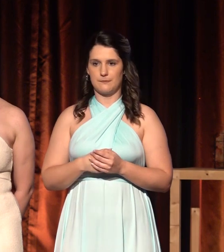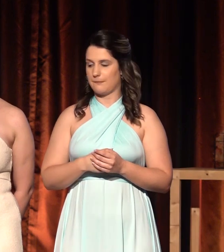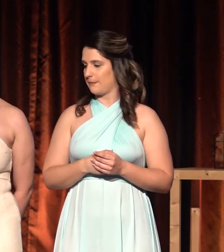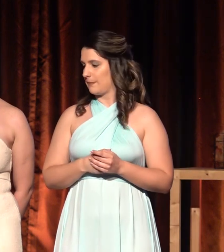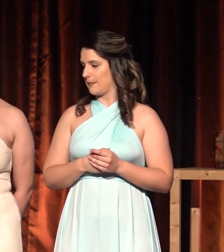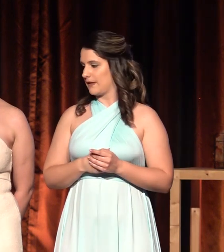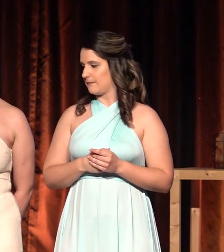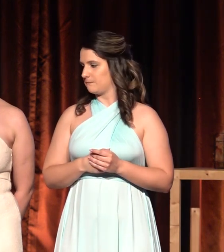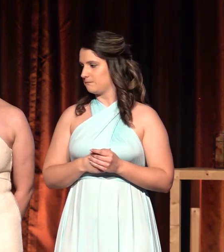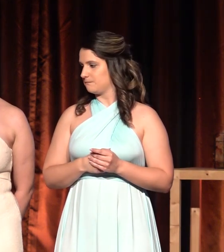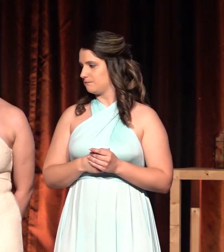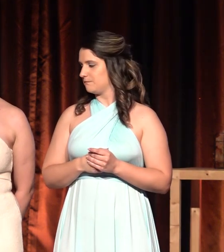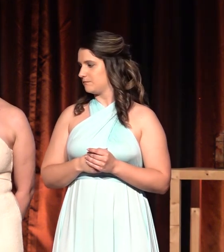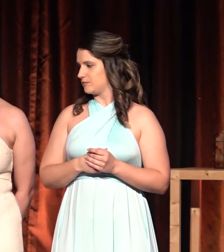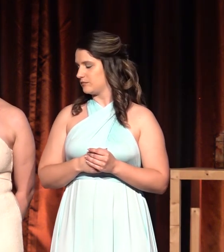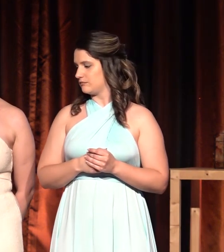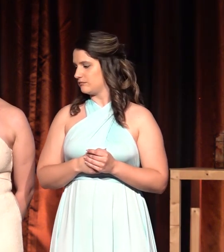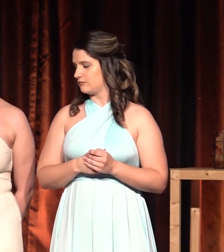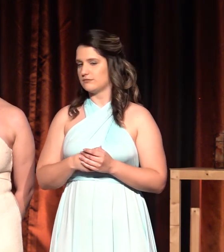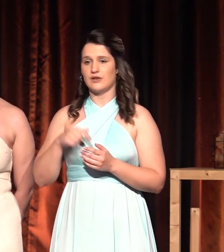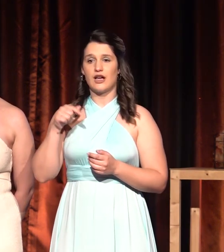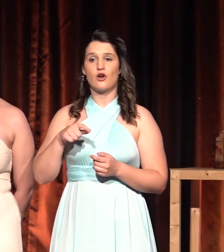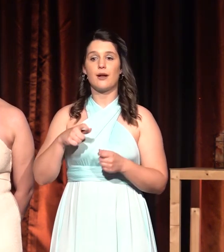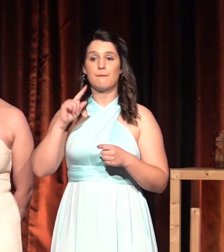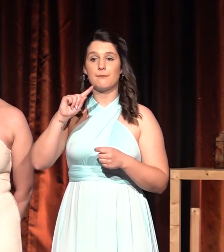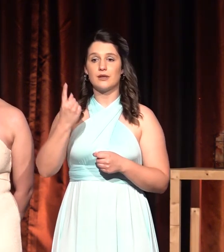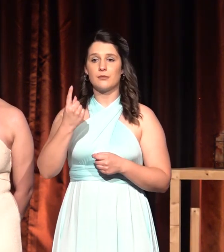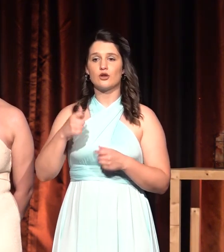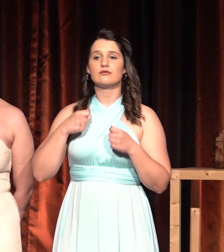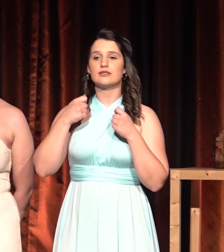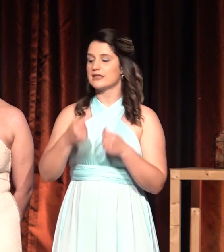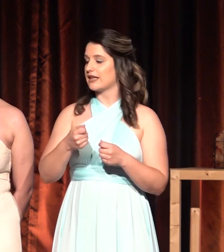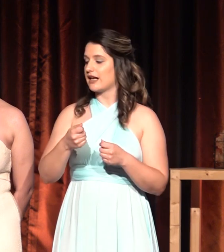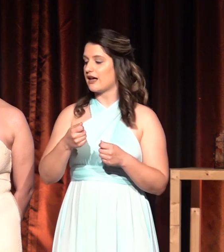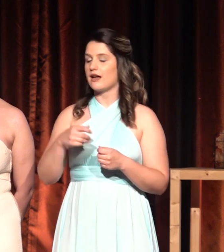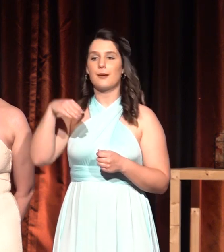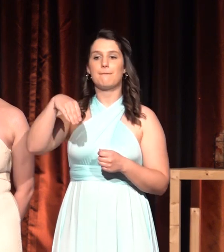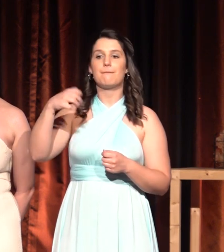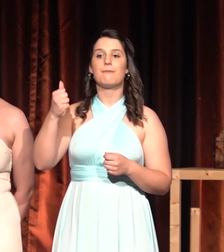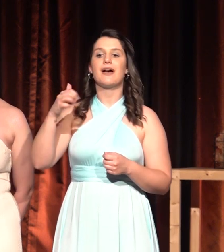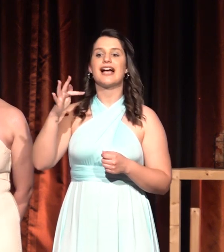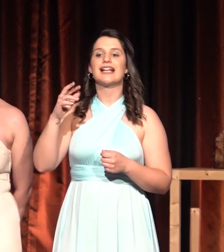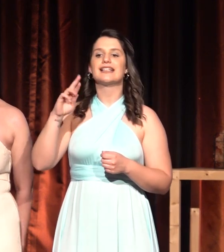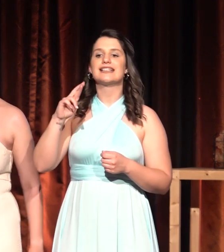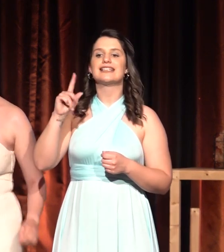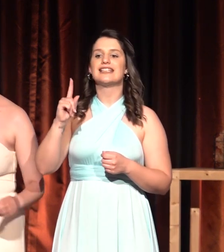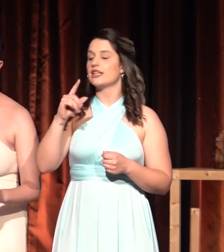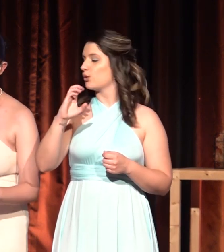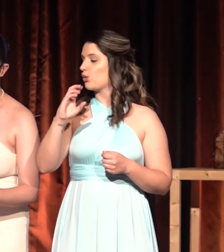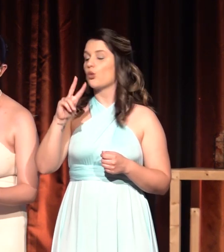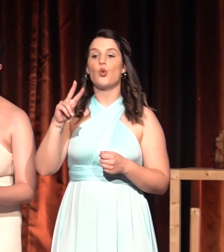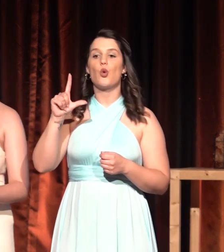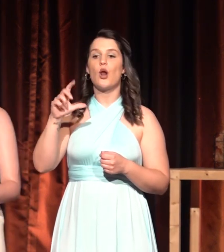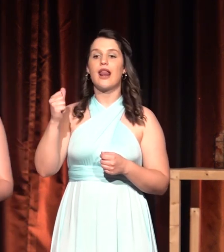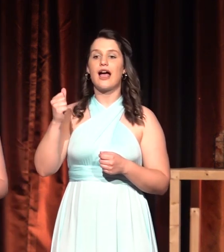En relació a l'alumnat que obtingui també aquesta qualificació en la propera convocatòria, se'ls donarà el mateix diploma el dia d'entrega de notes.